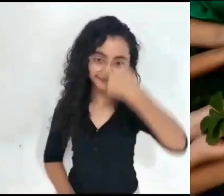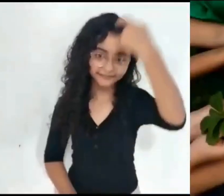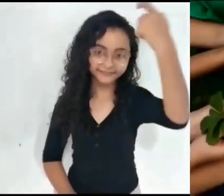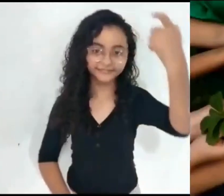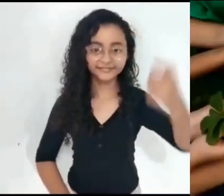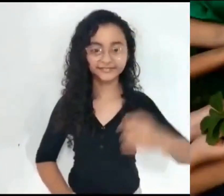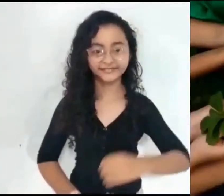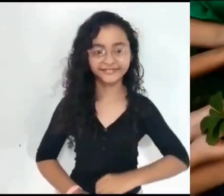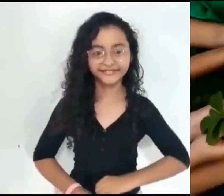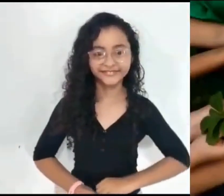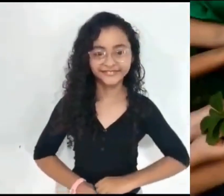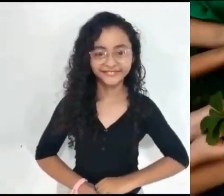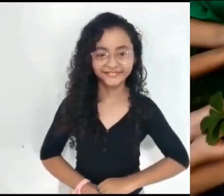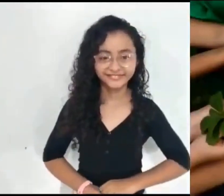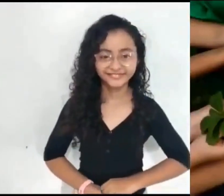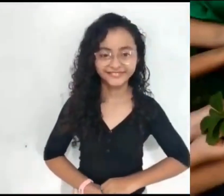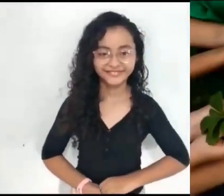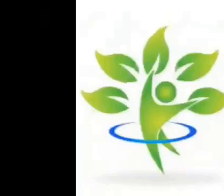consciente.